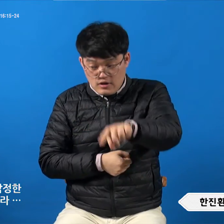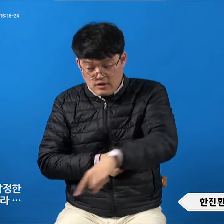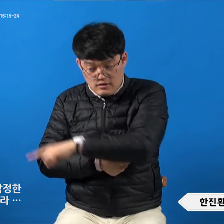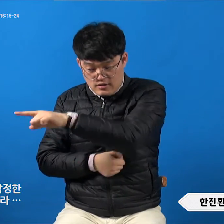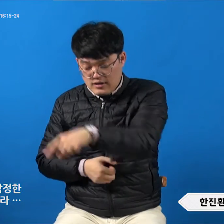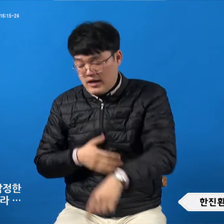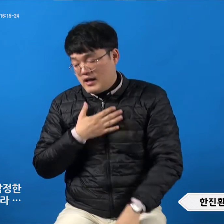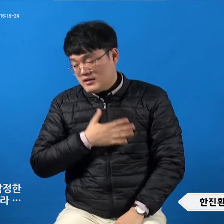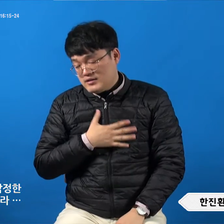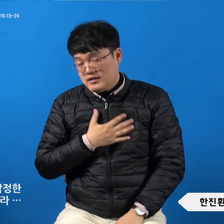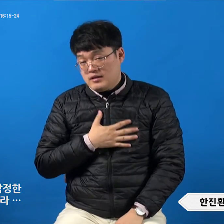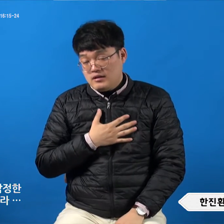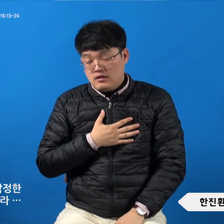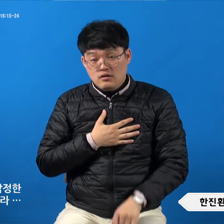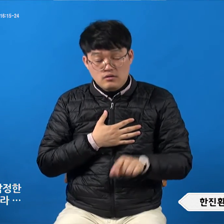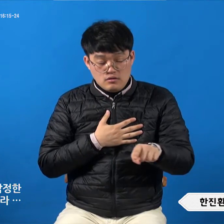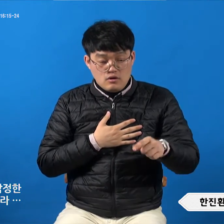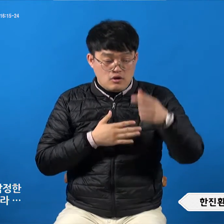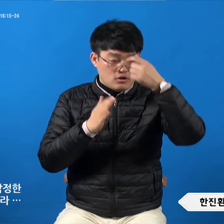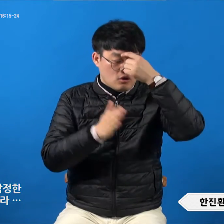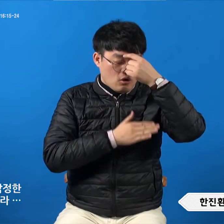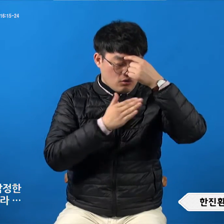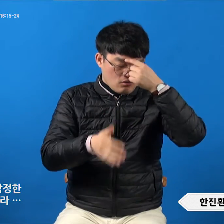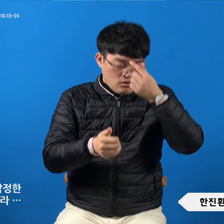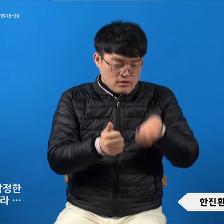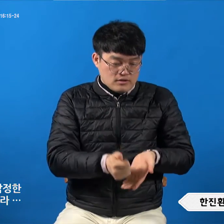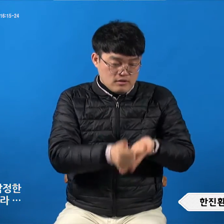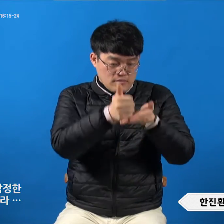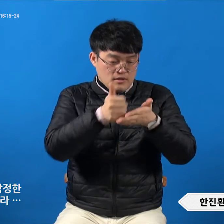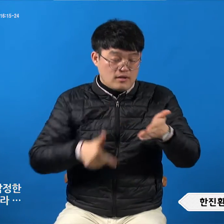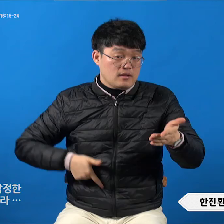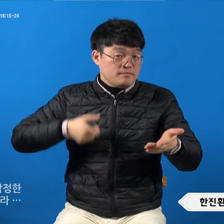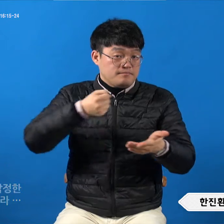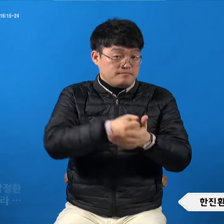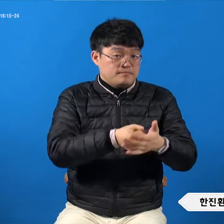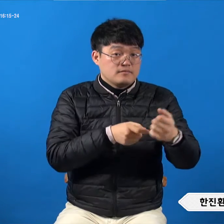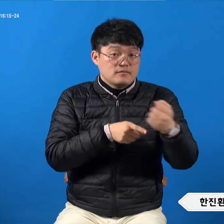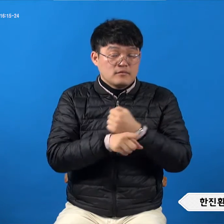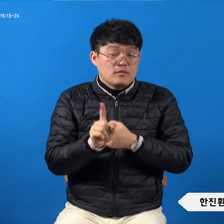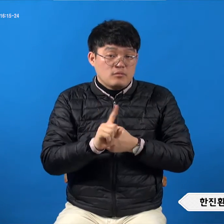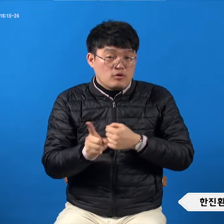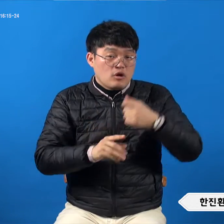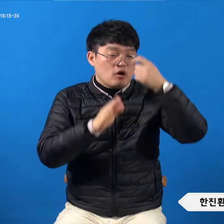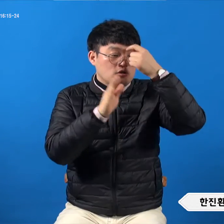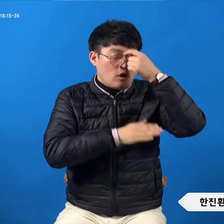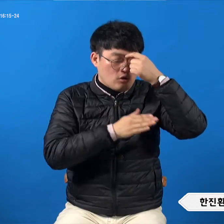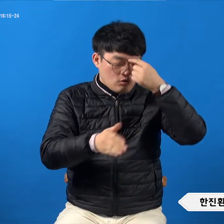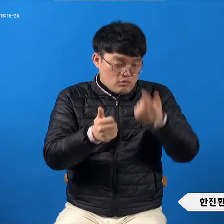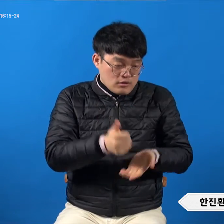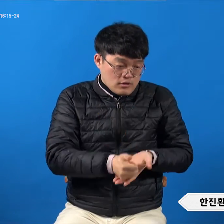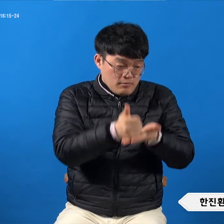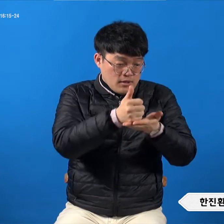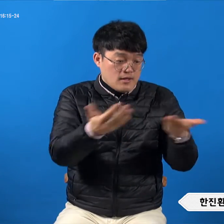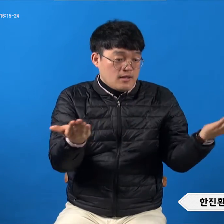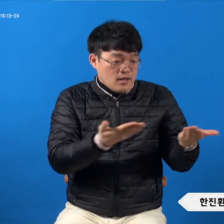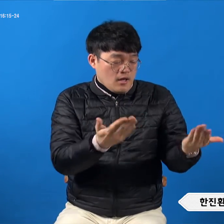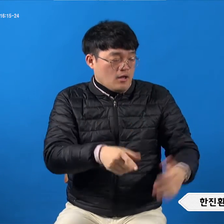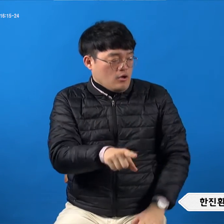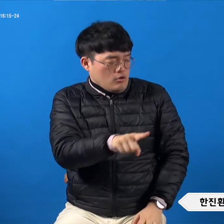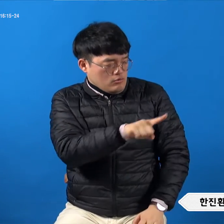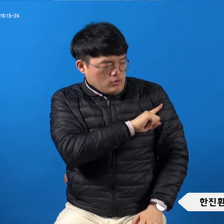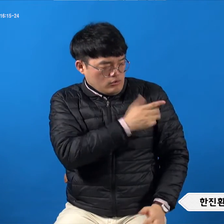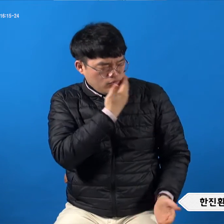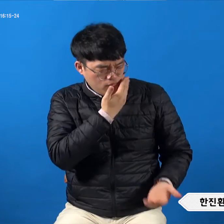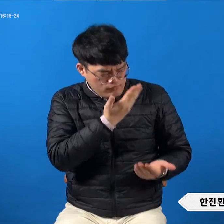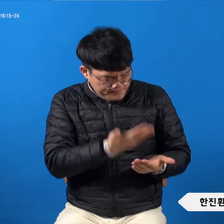여기 성도 섬기기로 작정했다 하는 말은 원어를 보면 성도 섬기는 일을 최우선